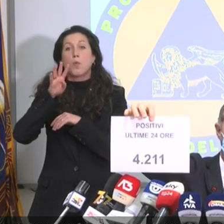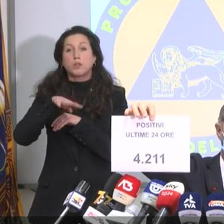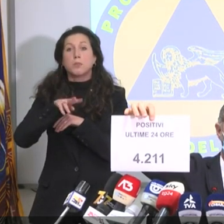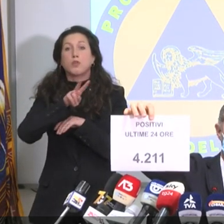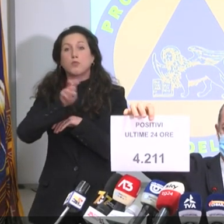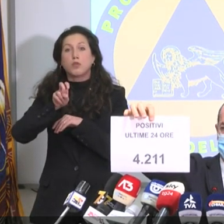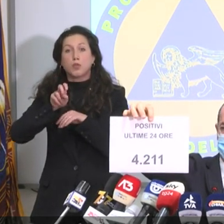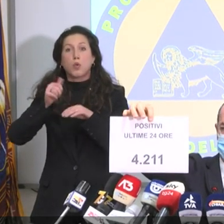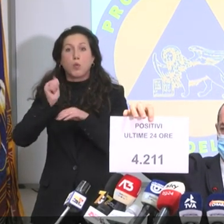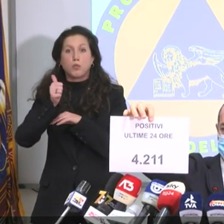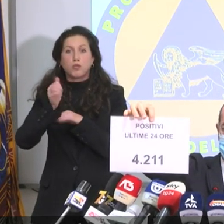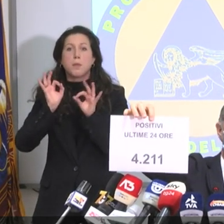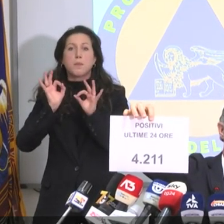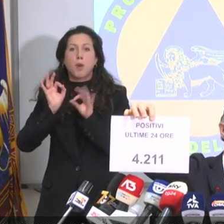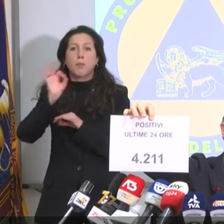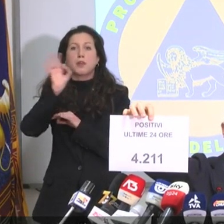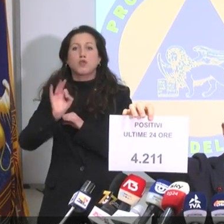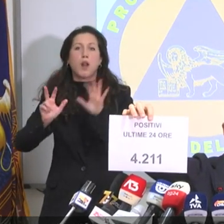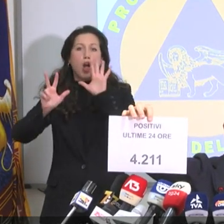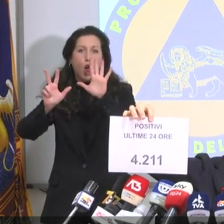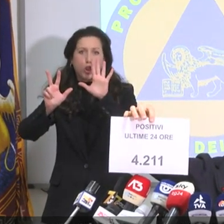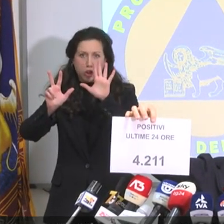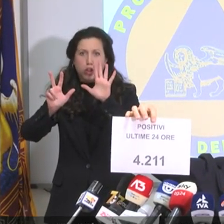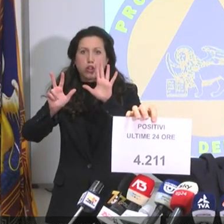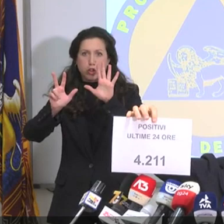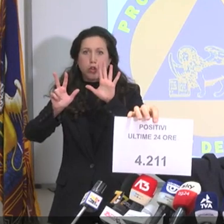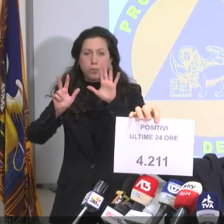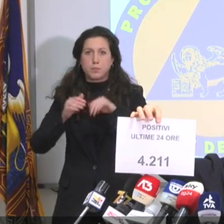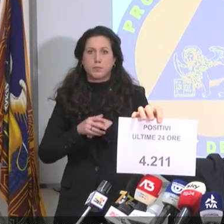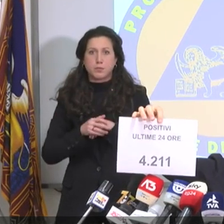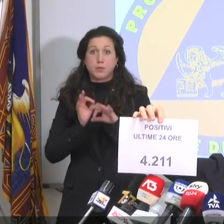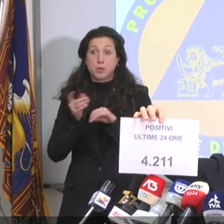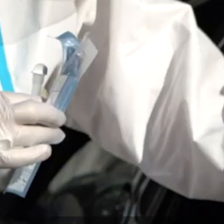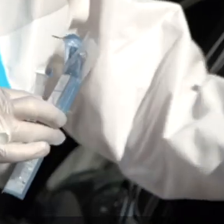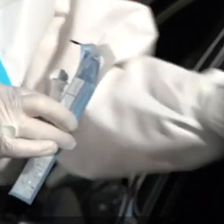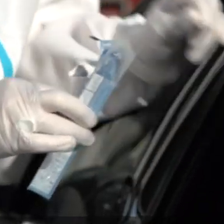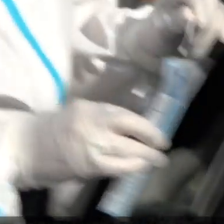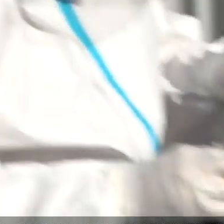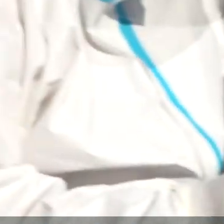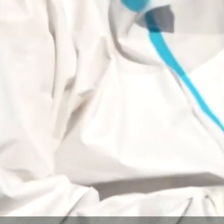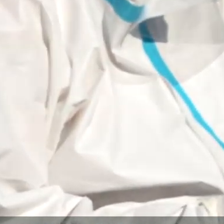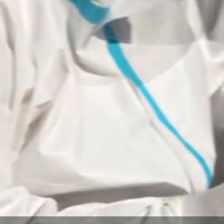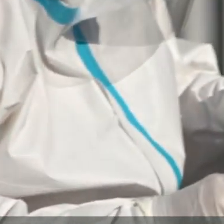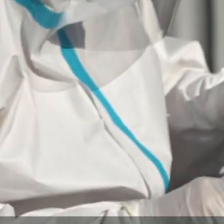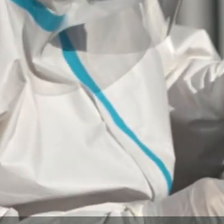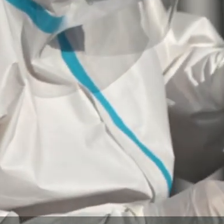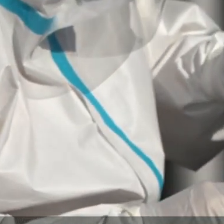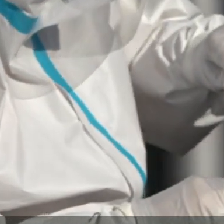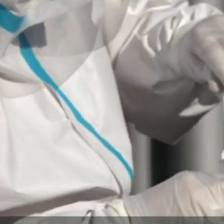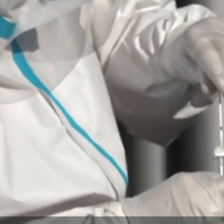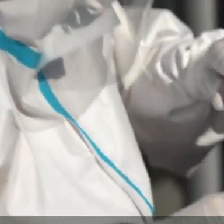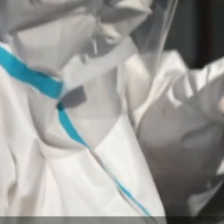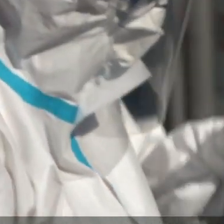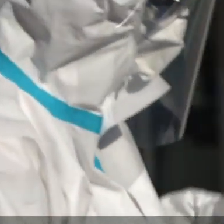4.211, che sono l'8%. Anche domani saremo la regione con più positivi d'Italia. Pur con l'ormai lunga polemica sul numero